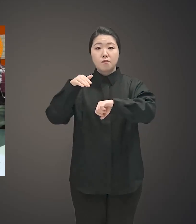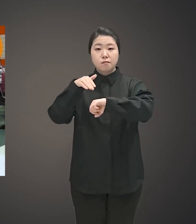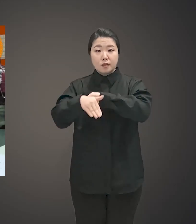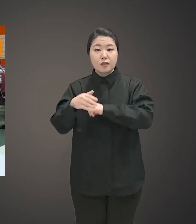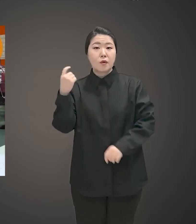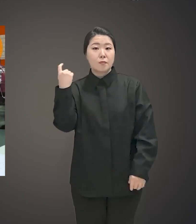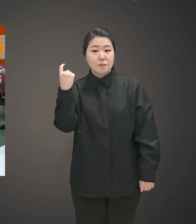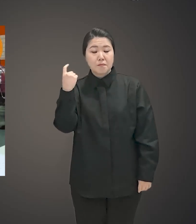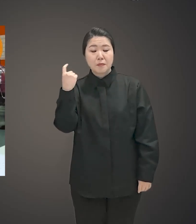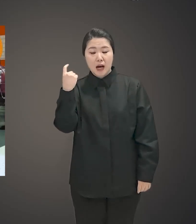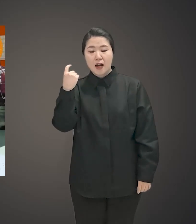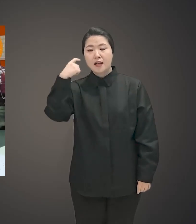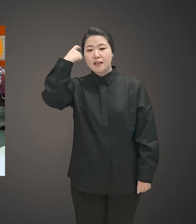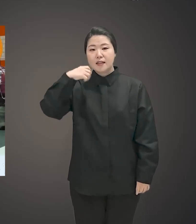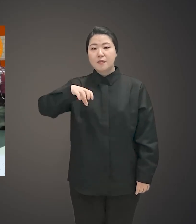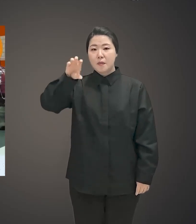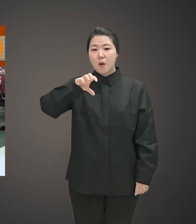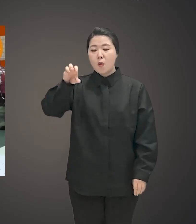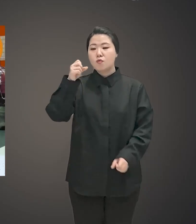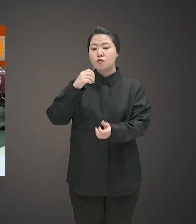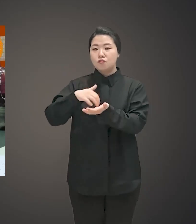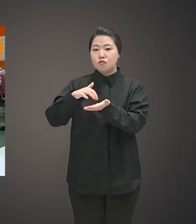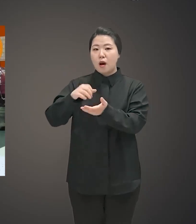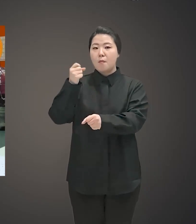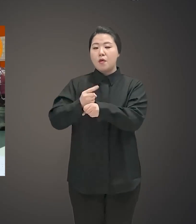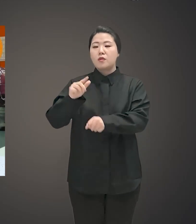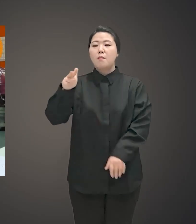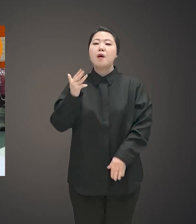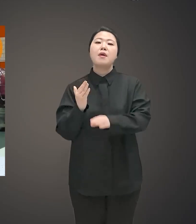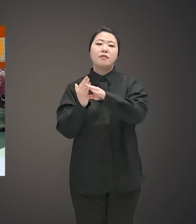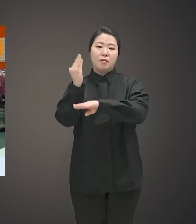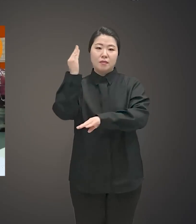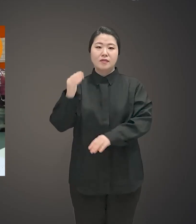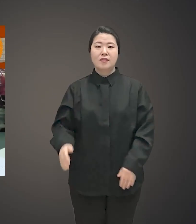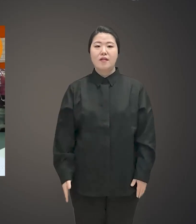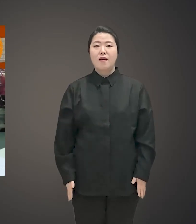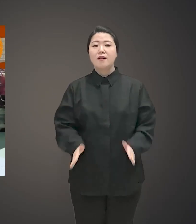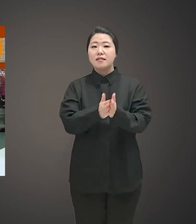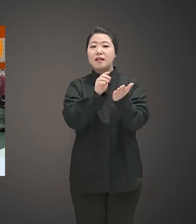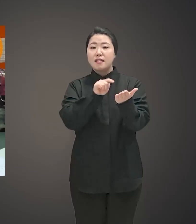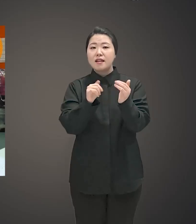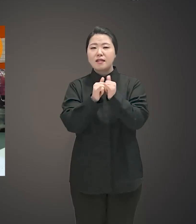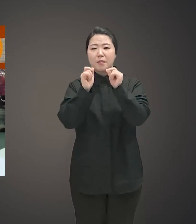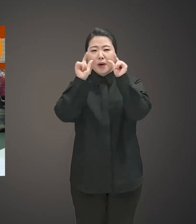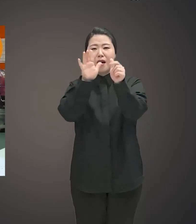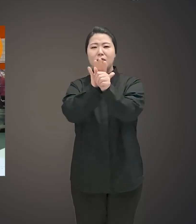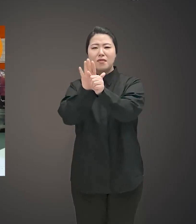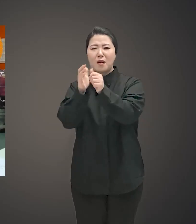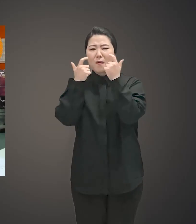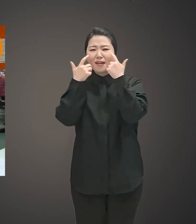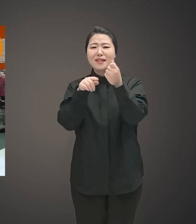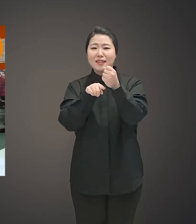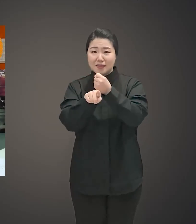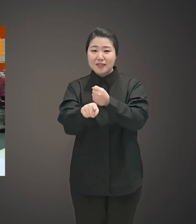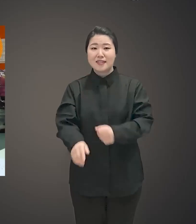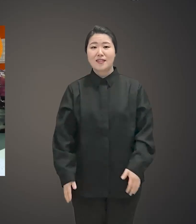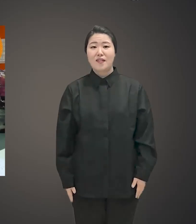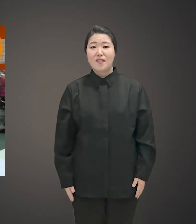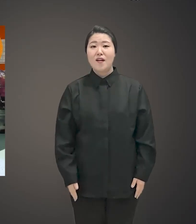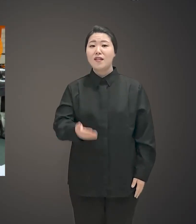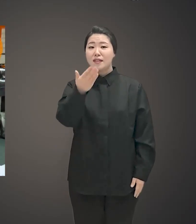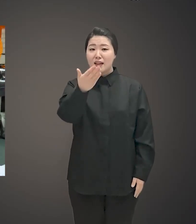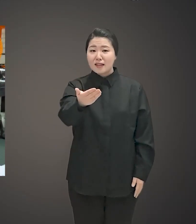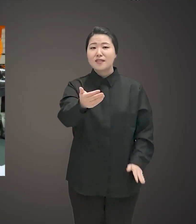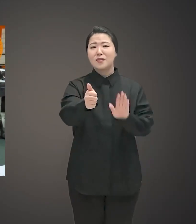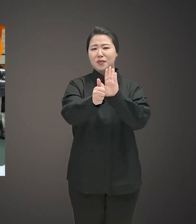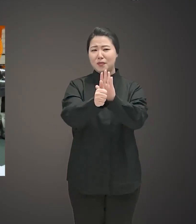the Audible version over 800 reviews. So it's clearly helping a lot of people already and it can help you too. So let me remind